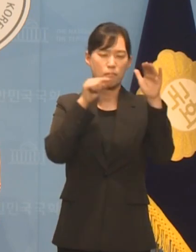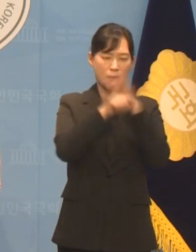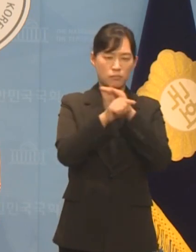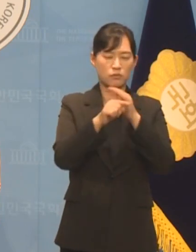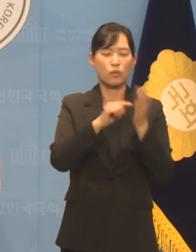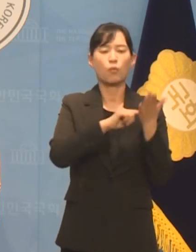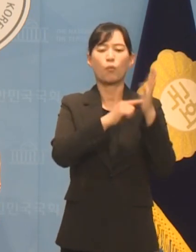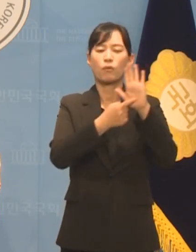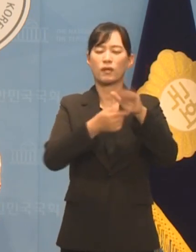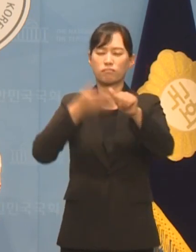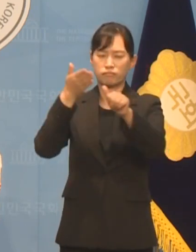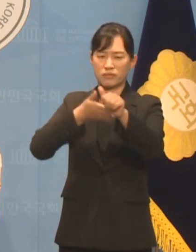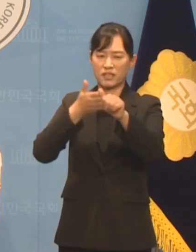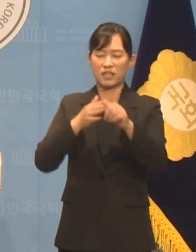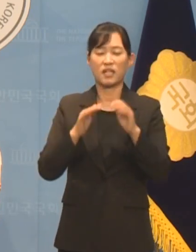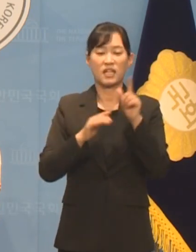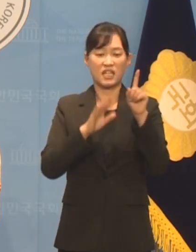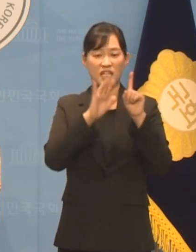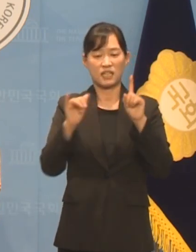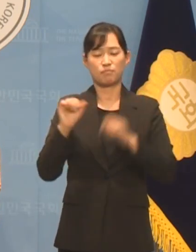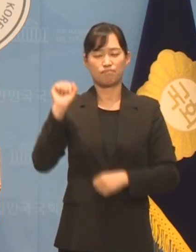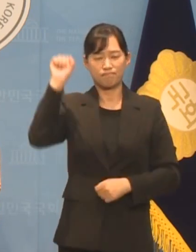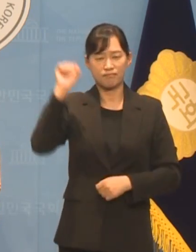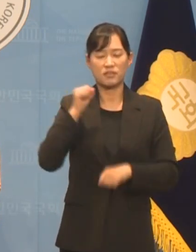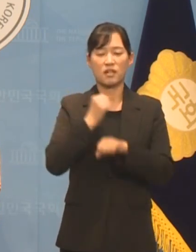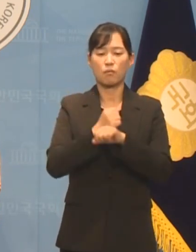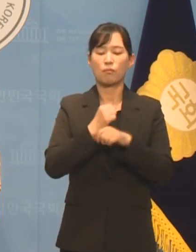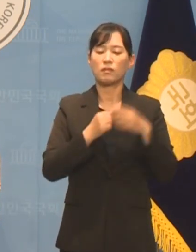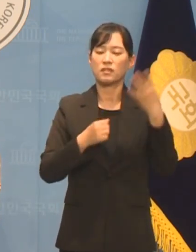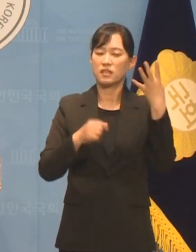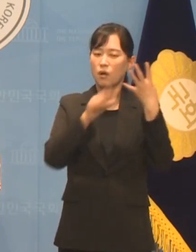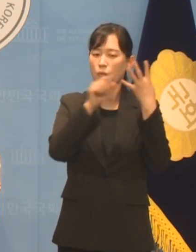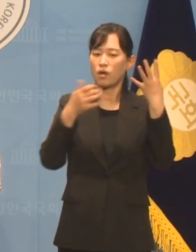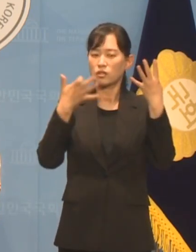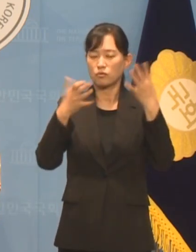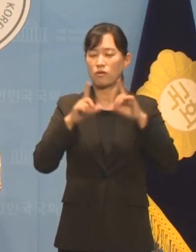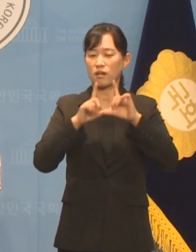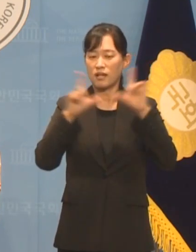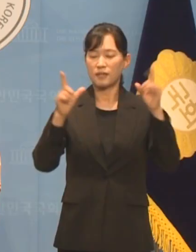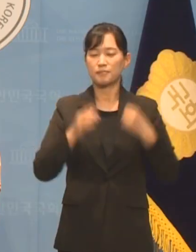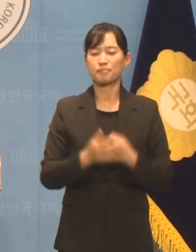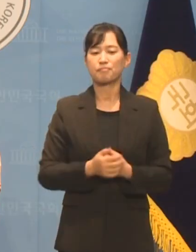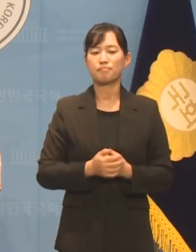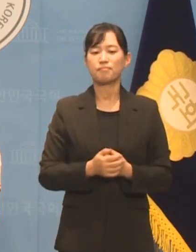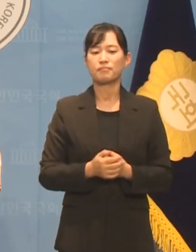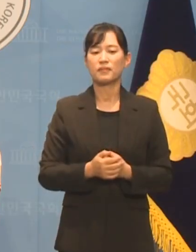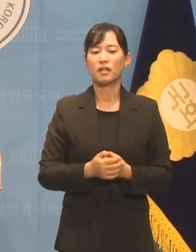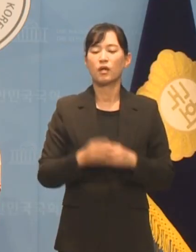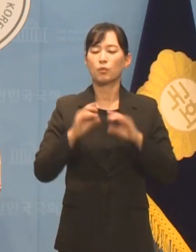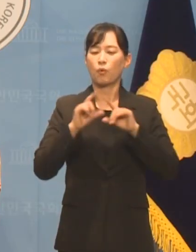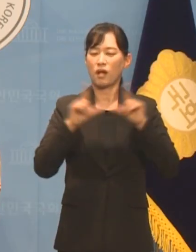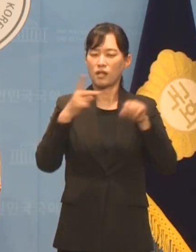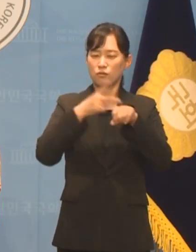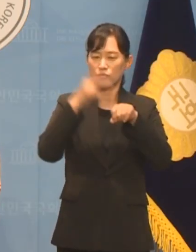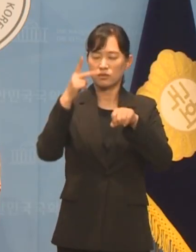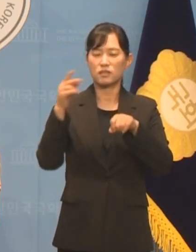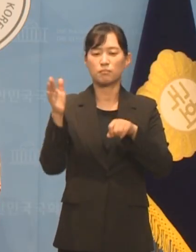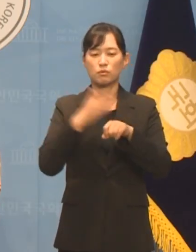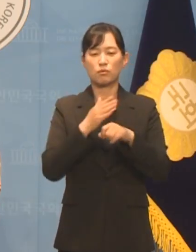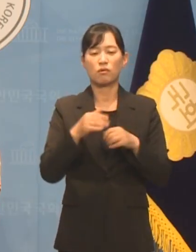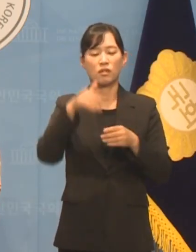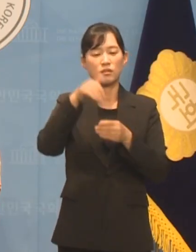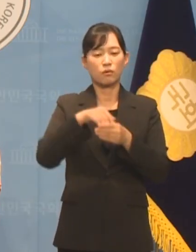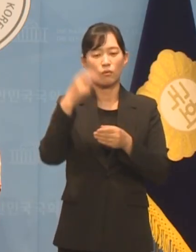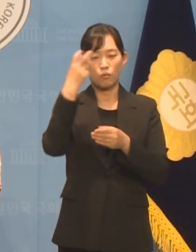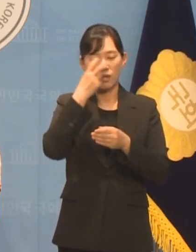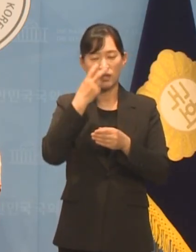할 것이고 1인 시위를 할 것이고 다음 날 4월 19일이 되겠습니다. 4.19 기념일인데 그날 역시 토요일 날 2시부터